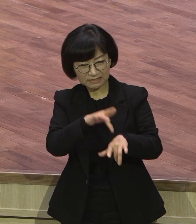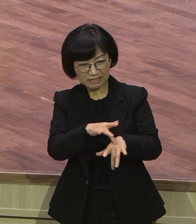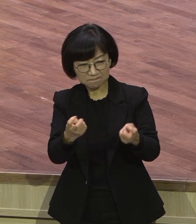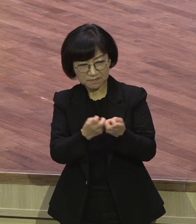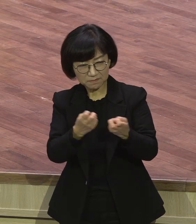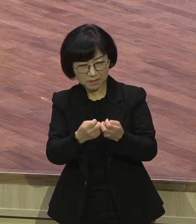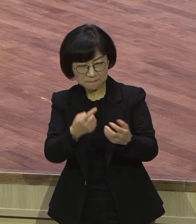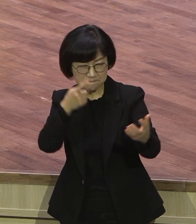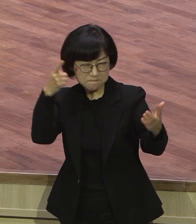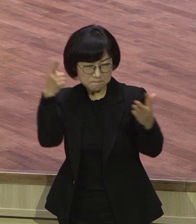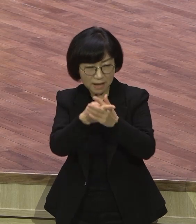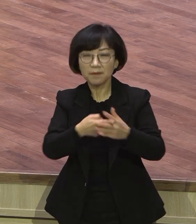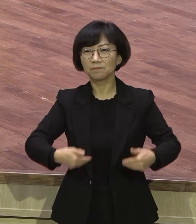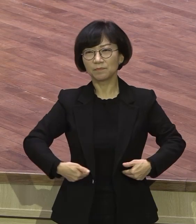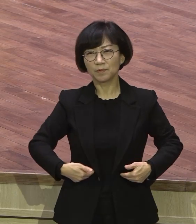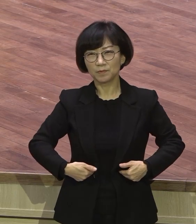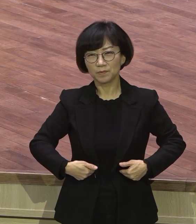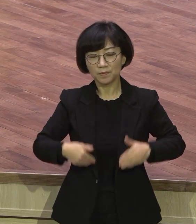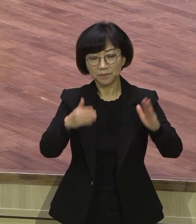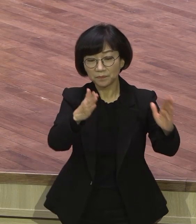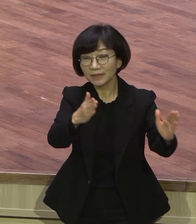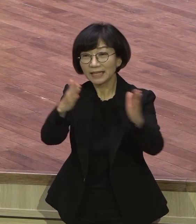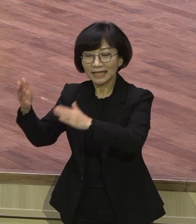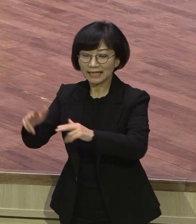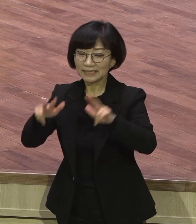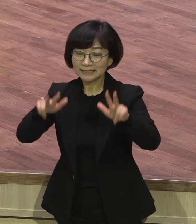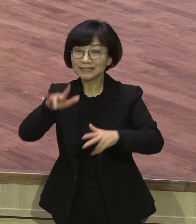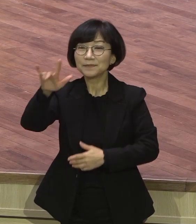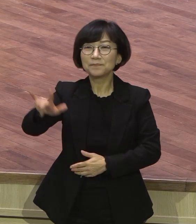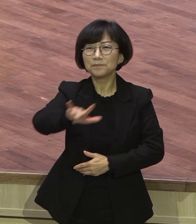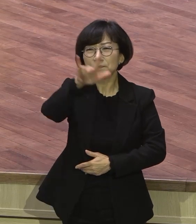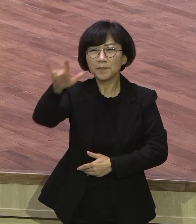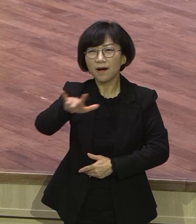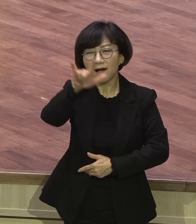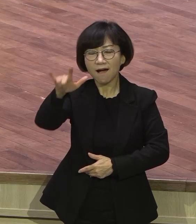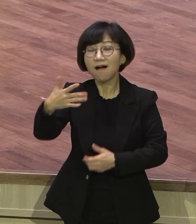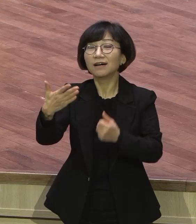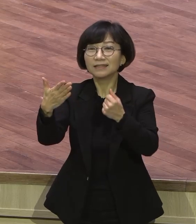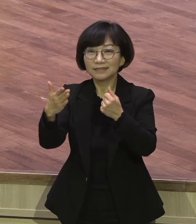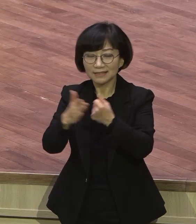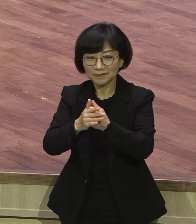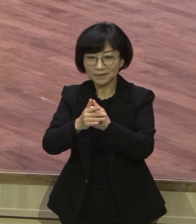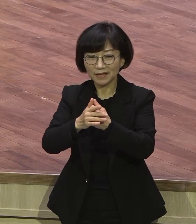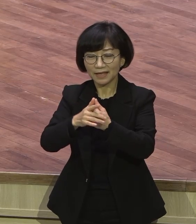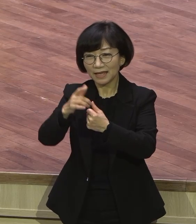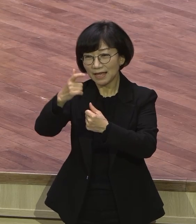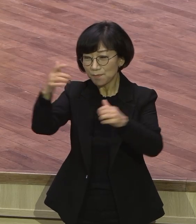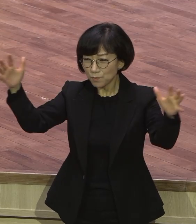지금 코로나19로 인해서 현장예배가 진행되지 못하고 있는데 영적으로 볼 때